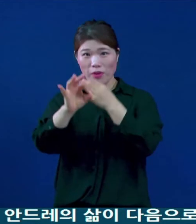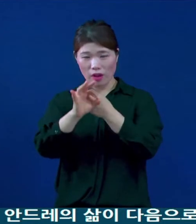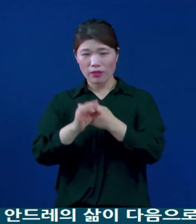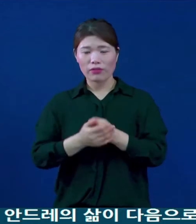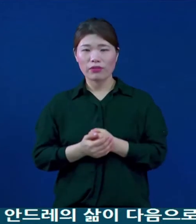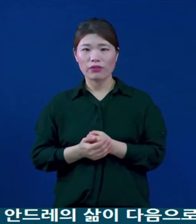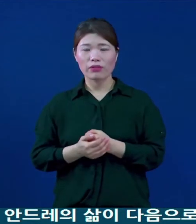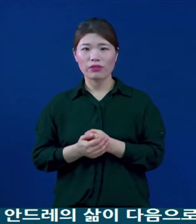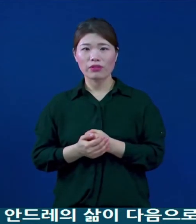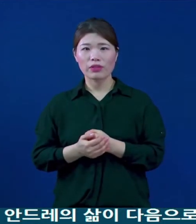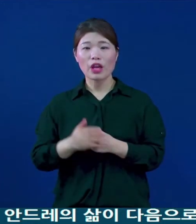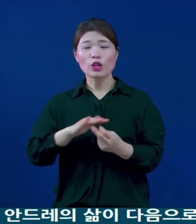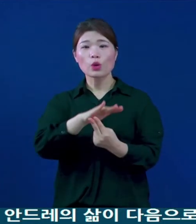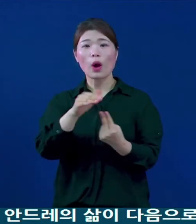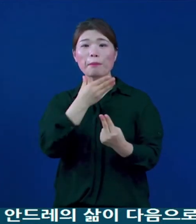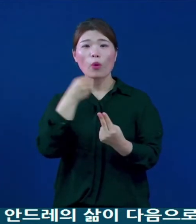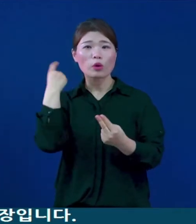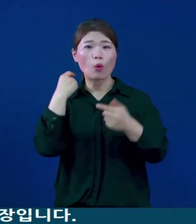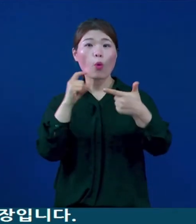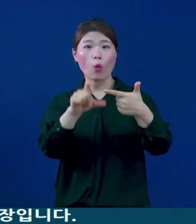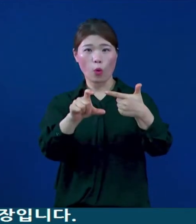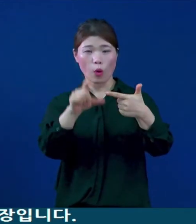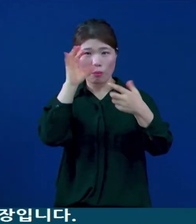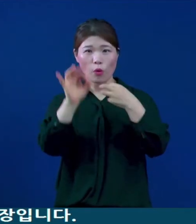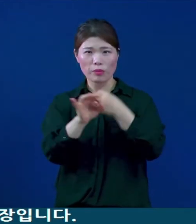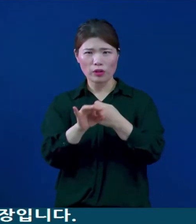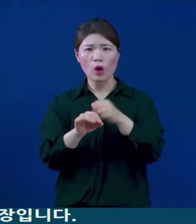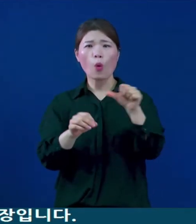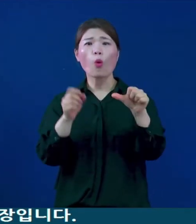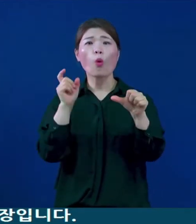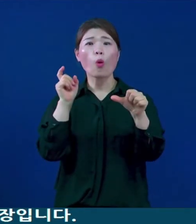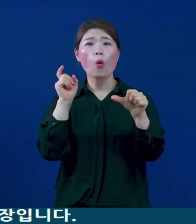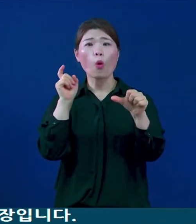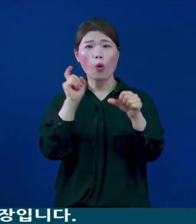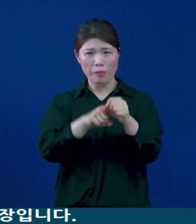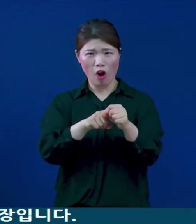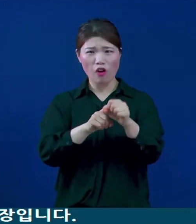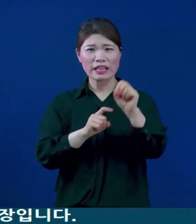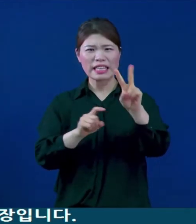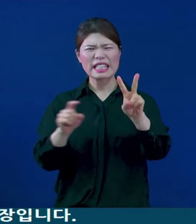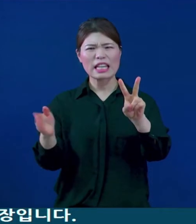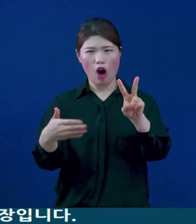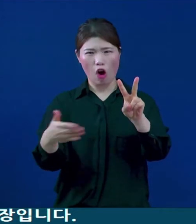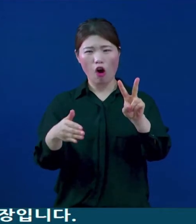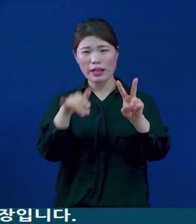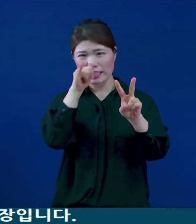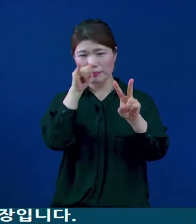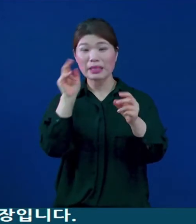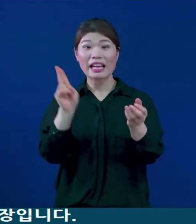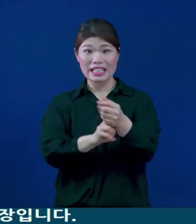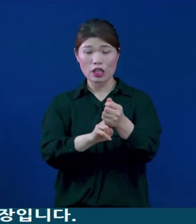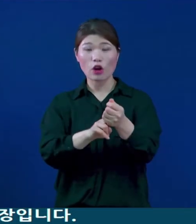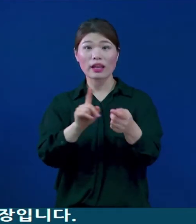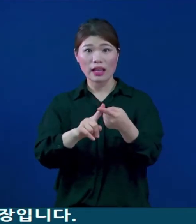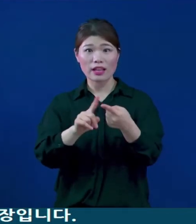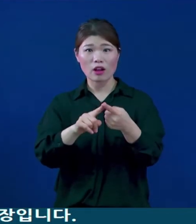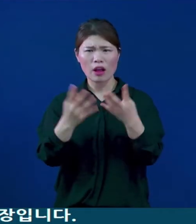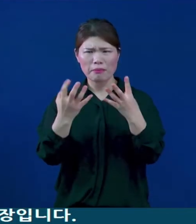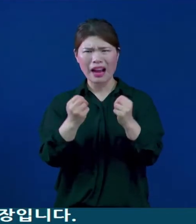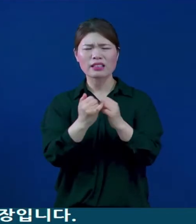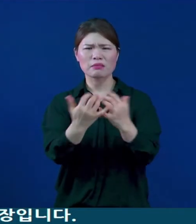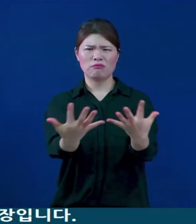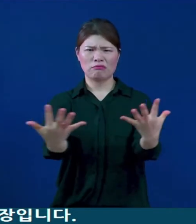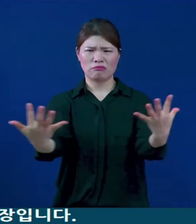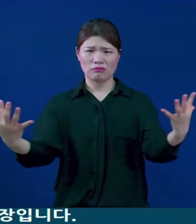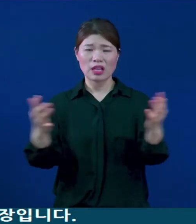바랍니다. 요한복음 6장에는 오병이어의 기적이 기록이 되어 있고요. 오병이어의 기적 때 보면 많은 무리들이